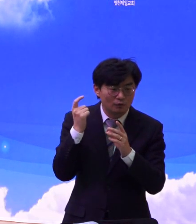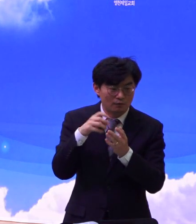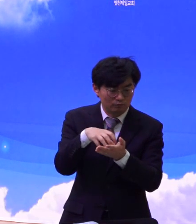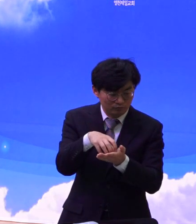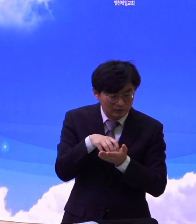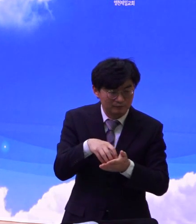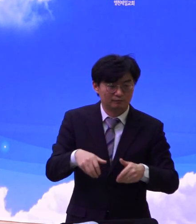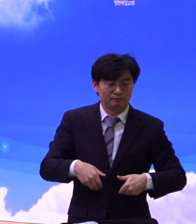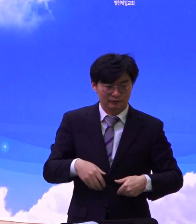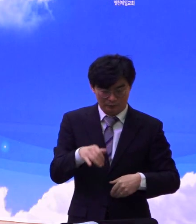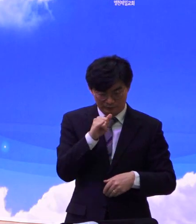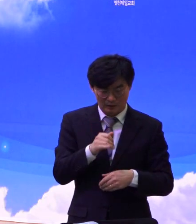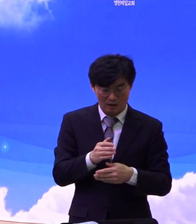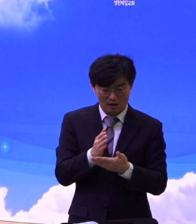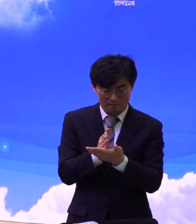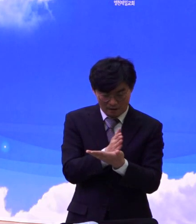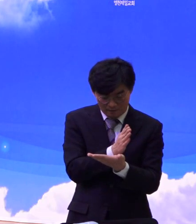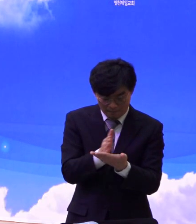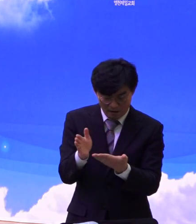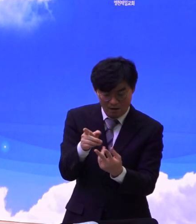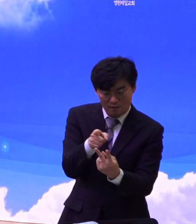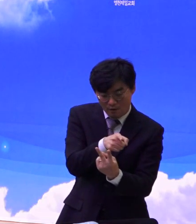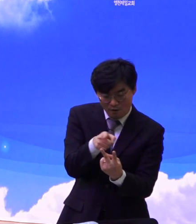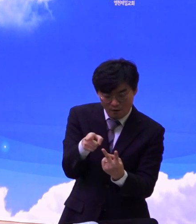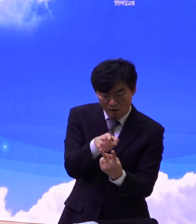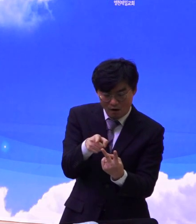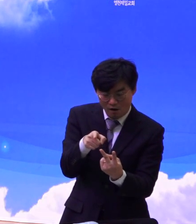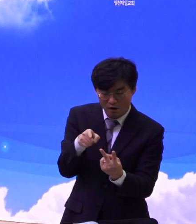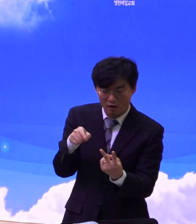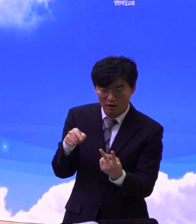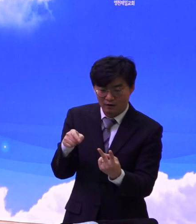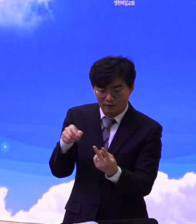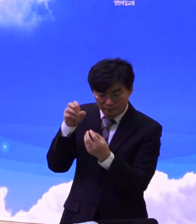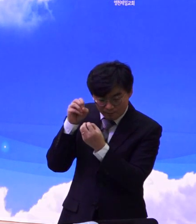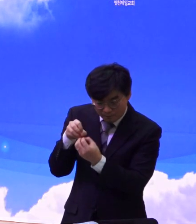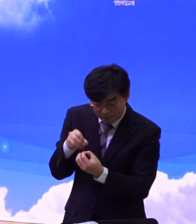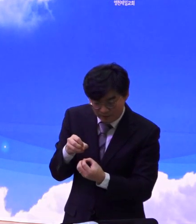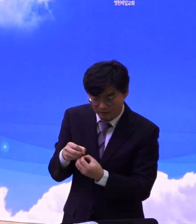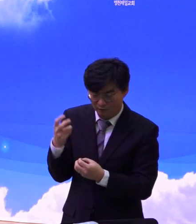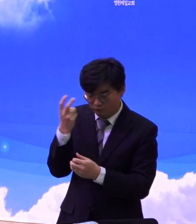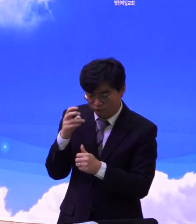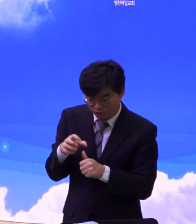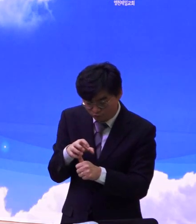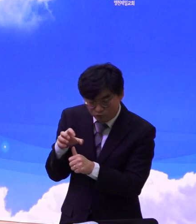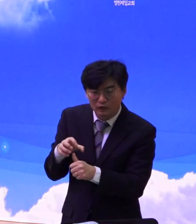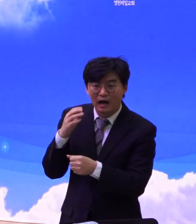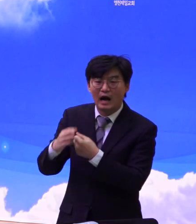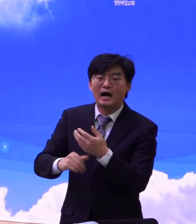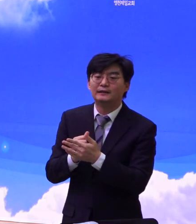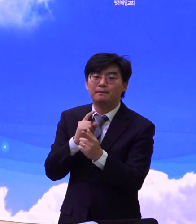분별할 수 있는 지혜가 생깁니다. 그건 하나님께서 주시는 것이고 하나님의 말씀이 우리에게 주는 것이죠.